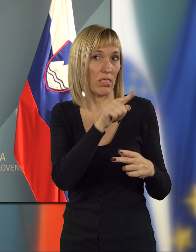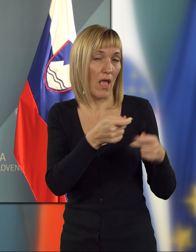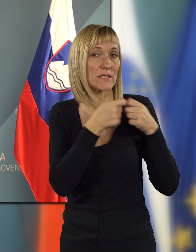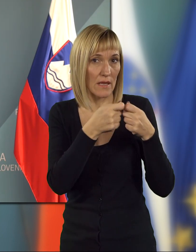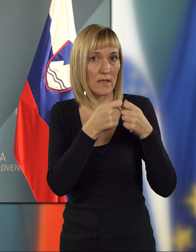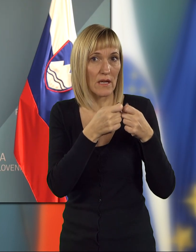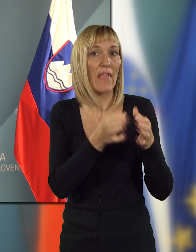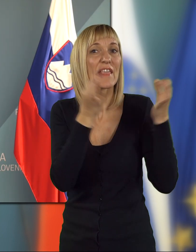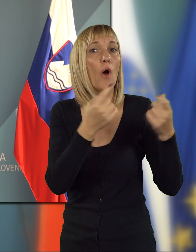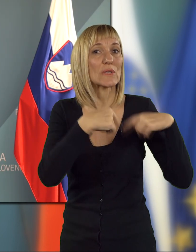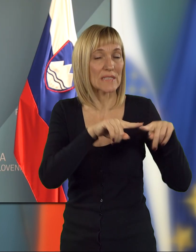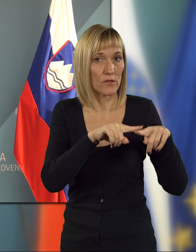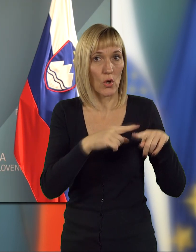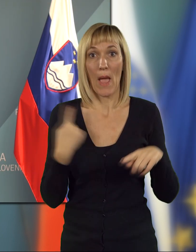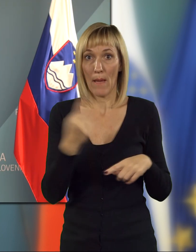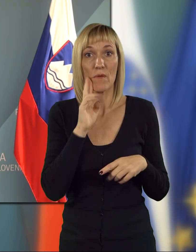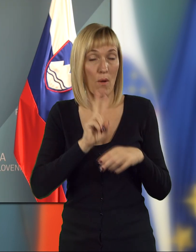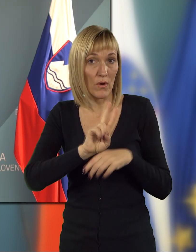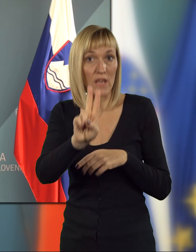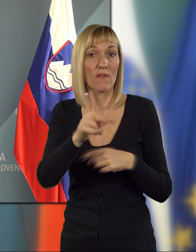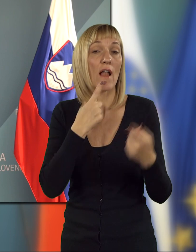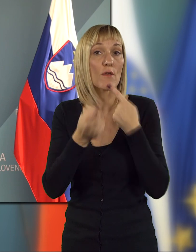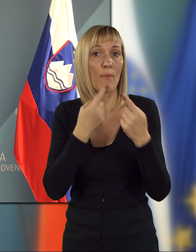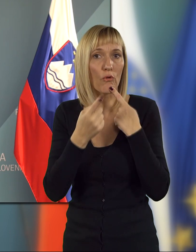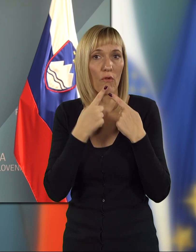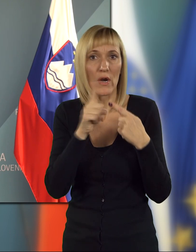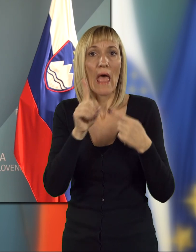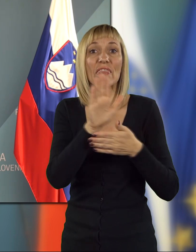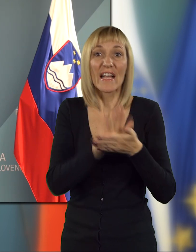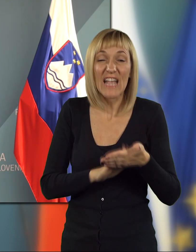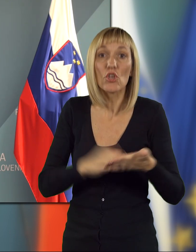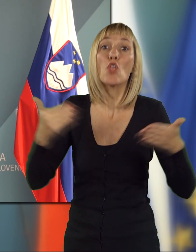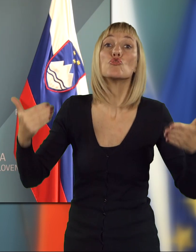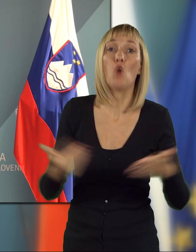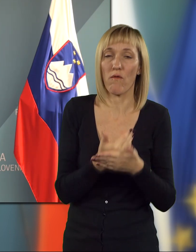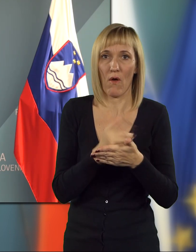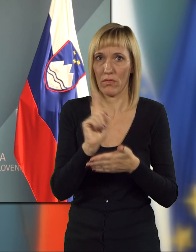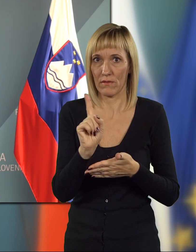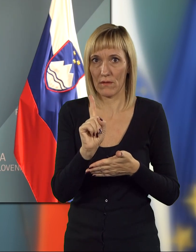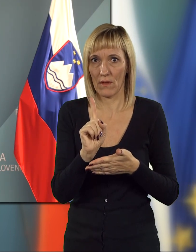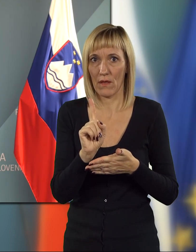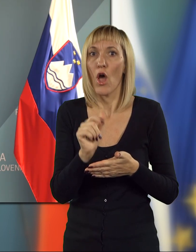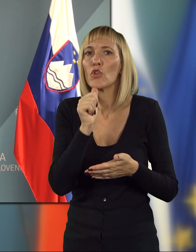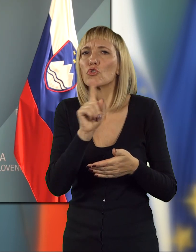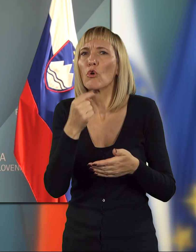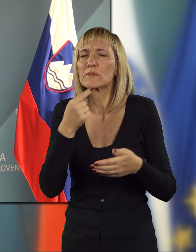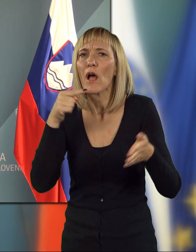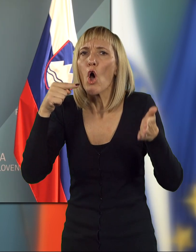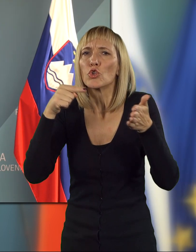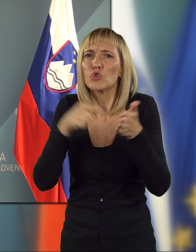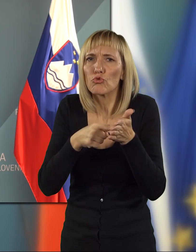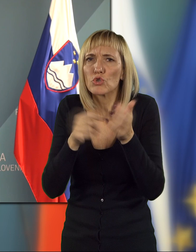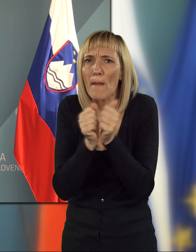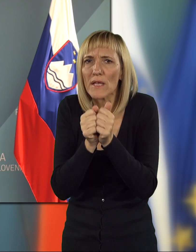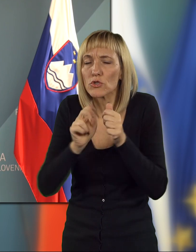prvem srečanju s sindikati javnega sektorja, mi bomo nadaljevali pogajanja. Ne bomo jih začeli na novo, nismo pa nikoli